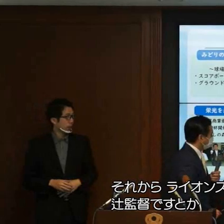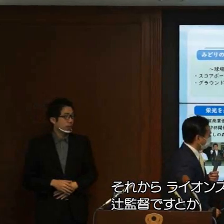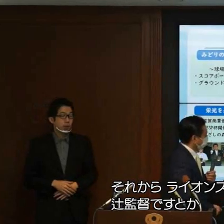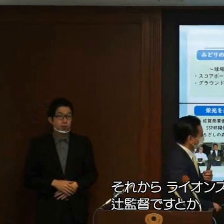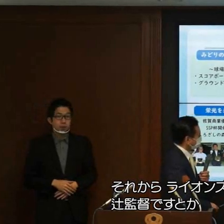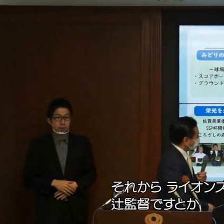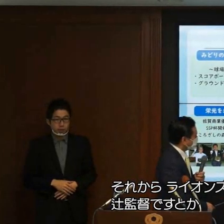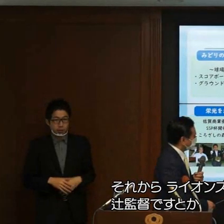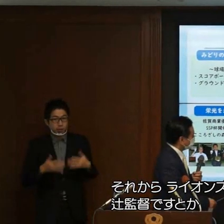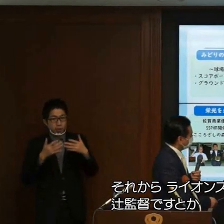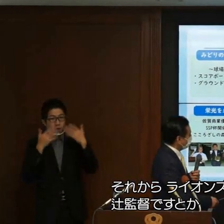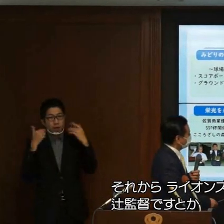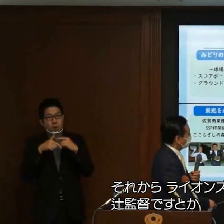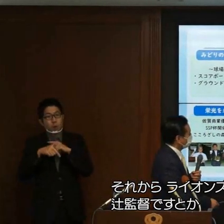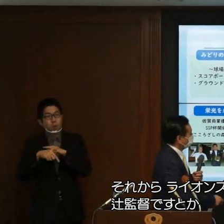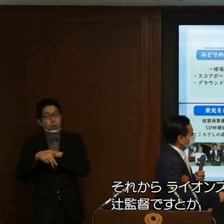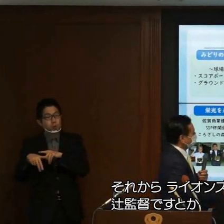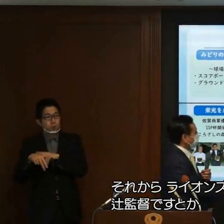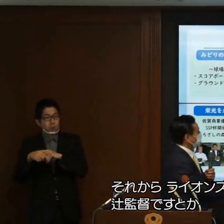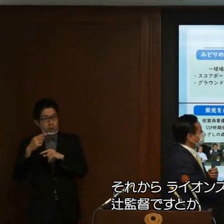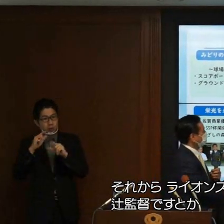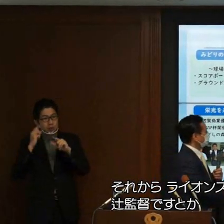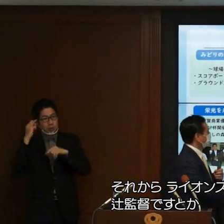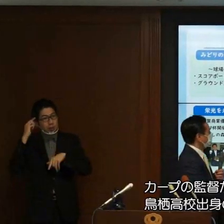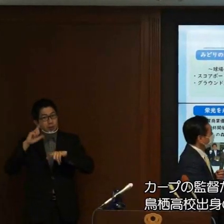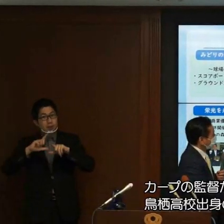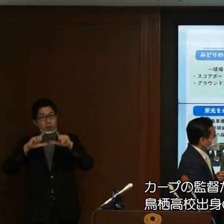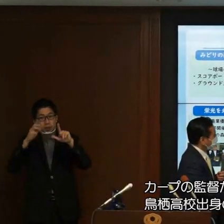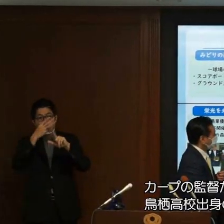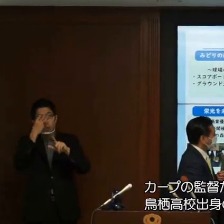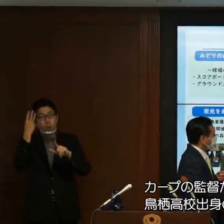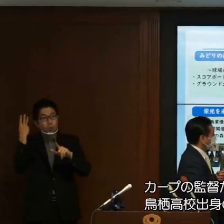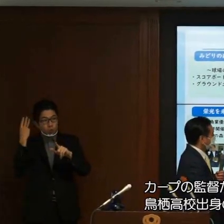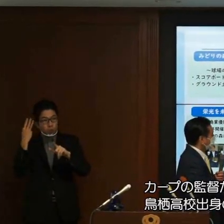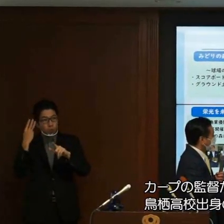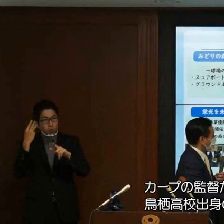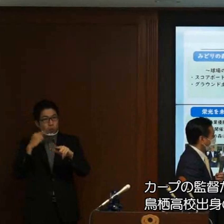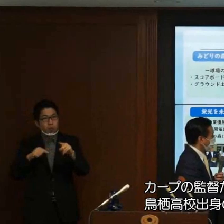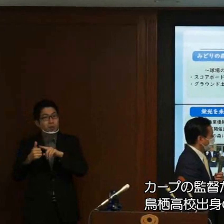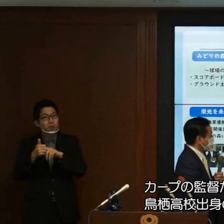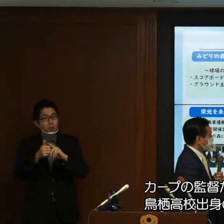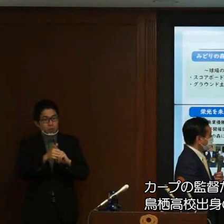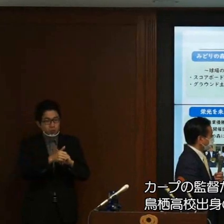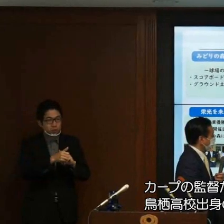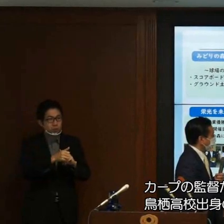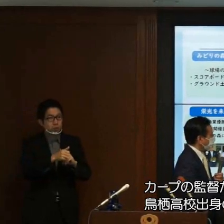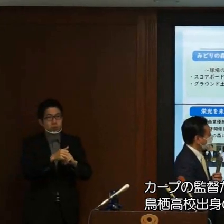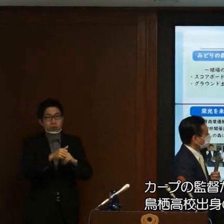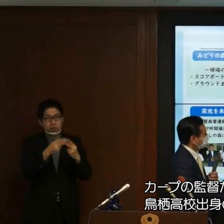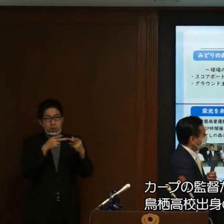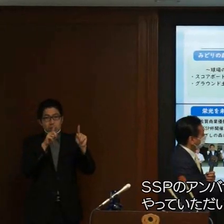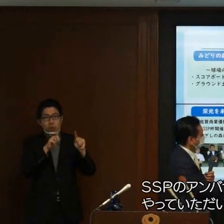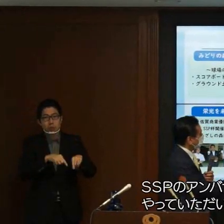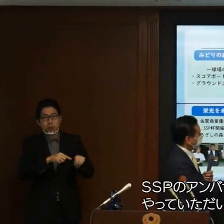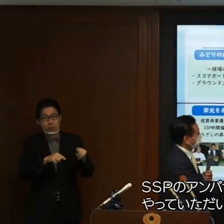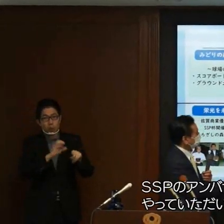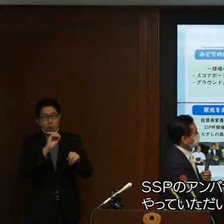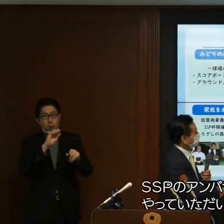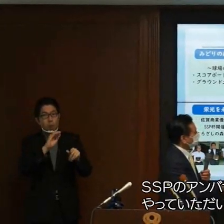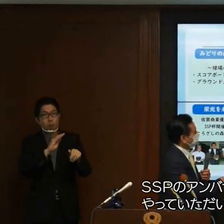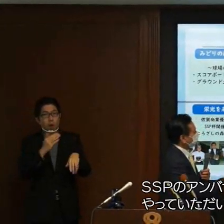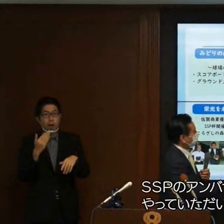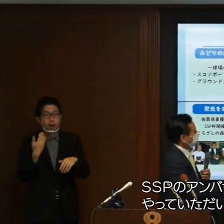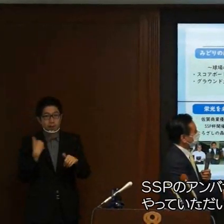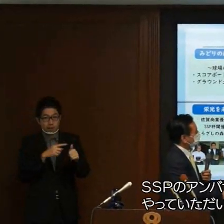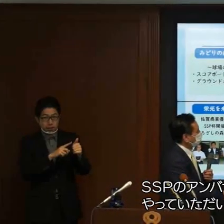ライオンズの佐賀東高校出身辻監督ですとか、カープの監督だった鳥栖高校出身の岡田さんに SSP のアン